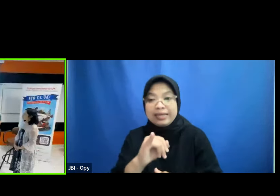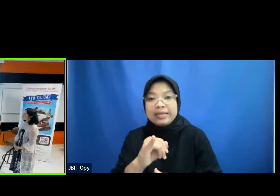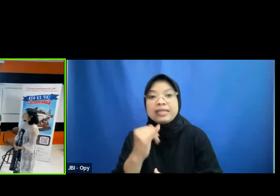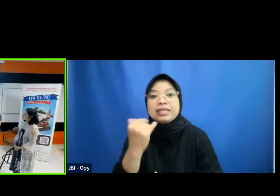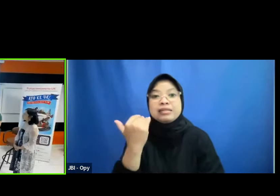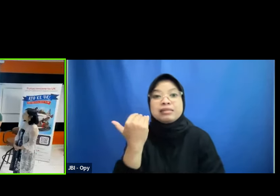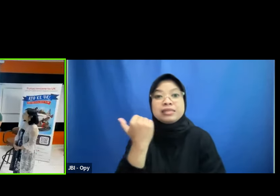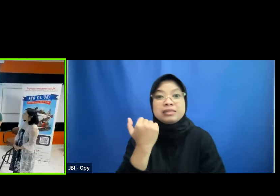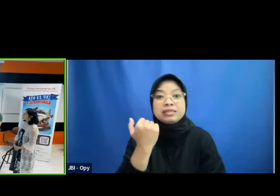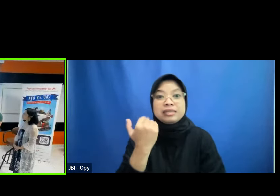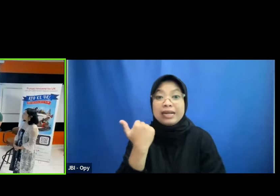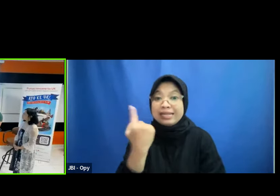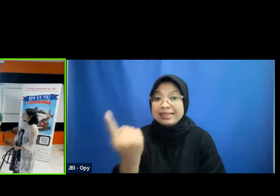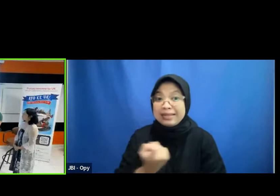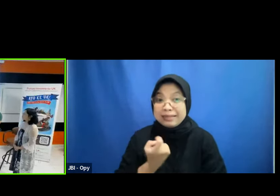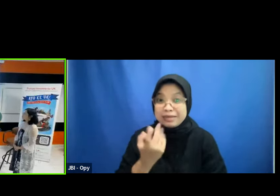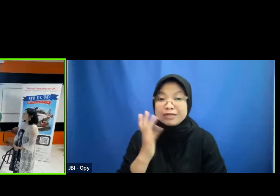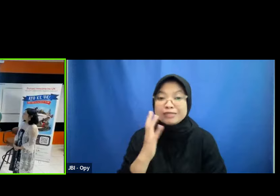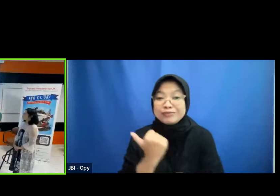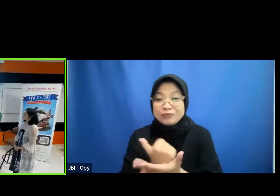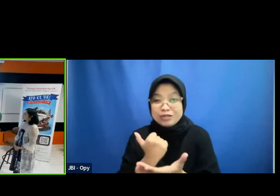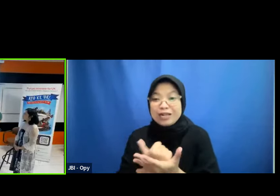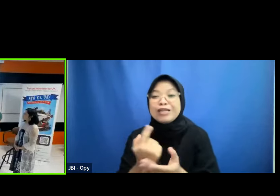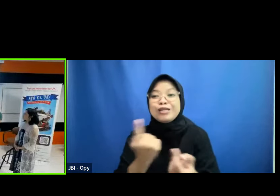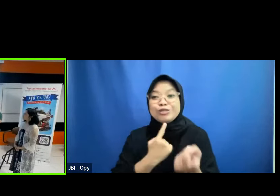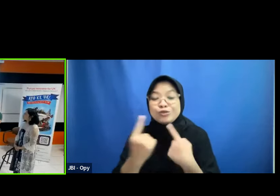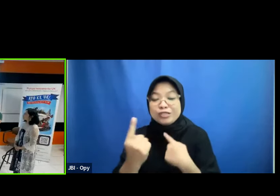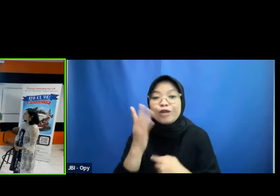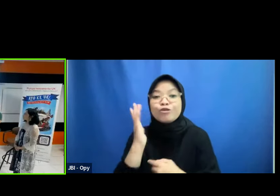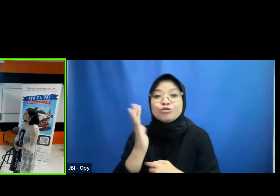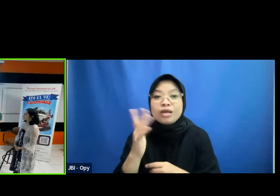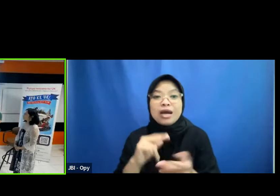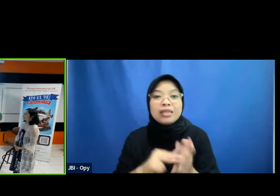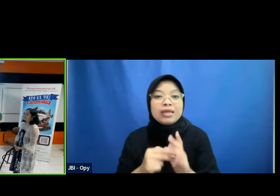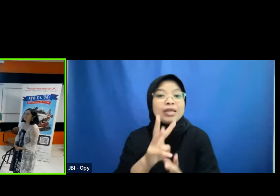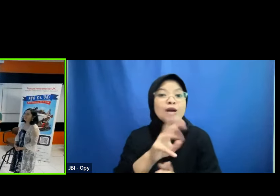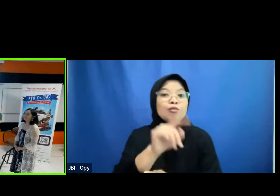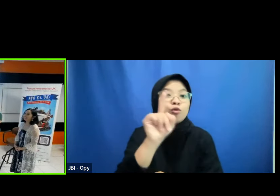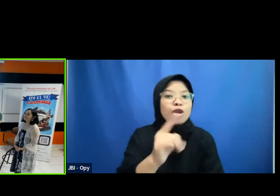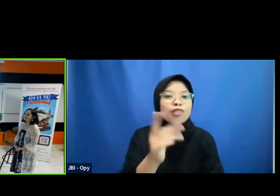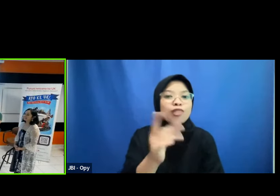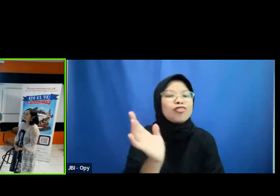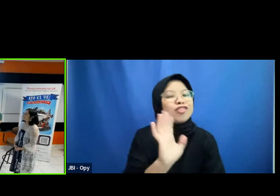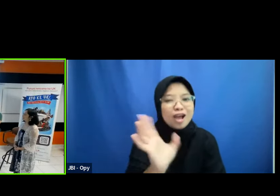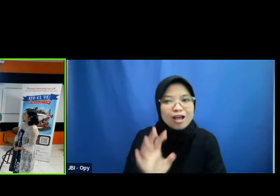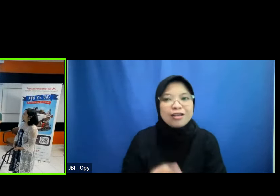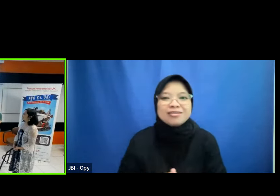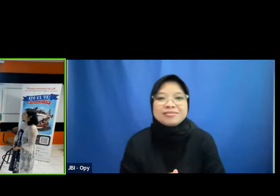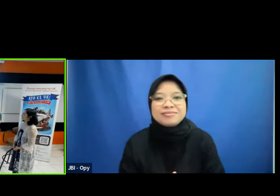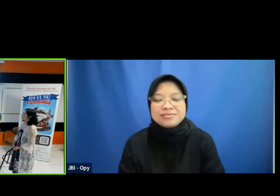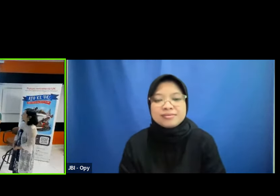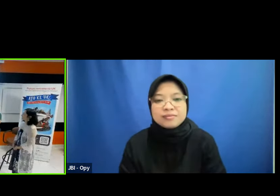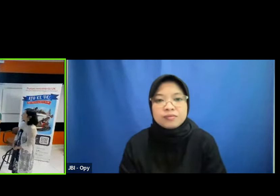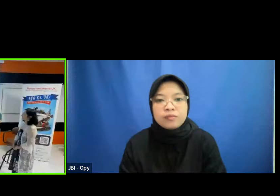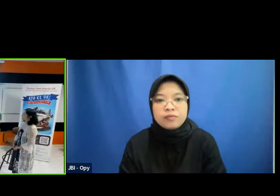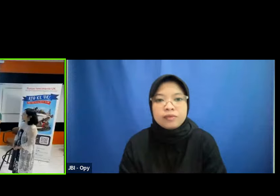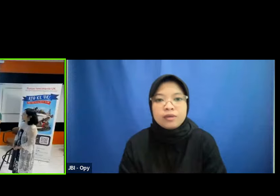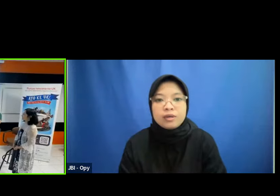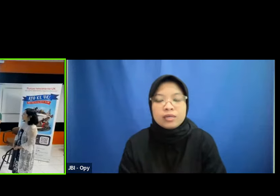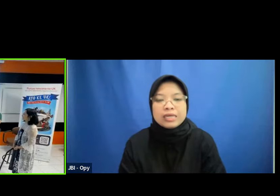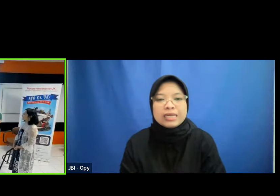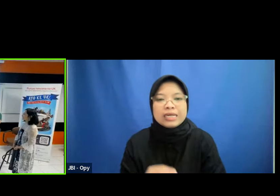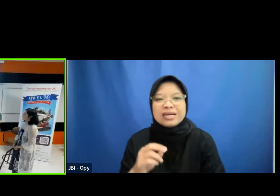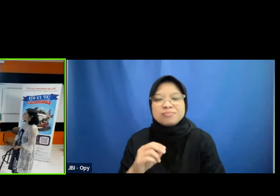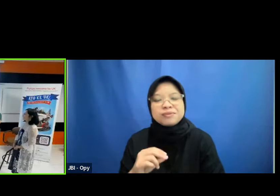eh tadi sebagi sudah dibahas ya Yang jelas enggak setengah jam ya Nah ritual Nah